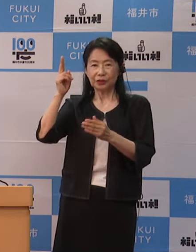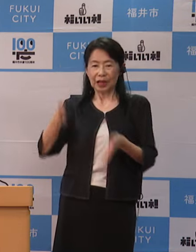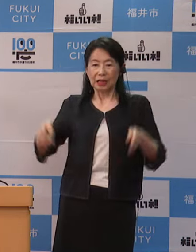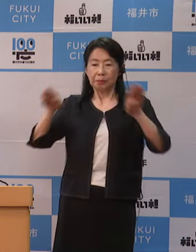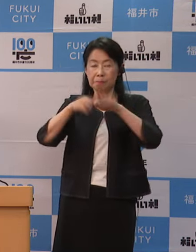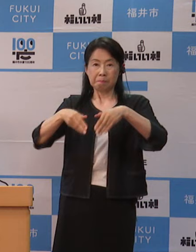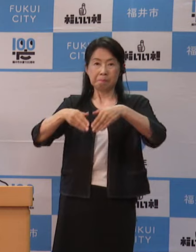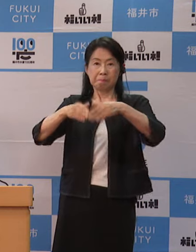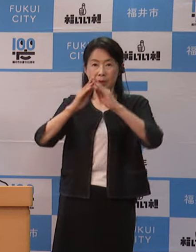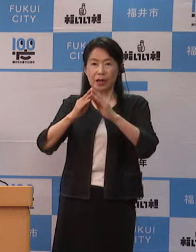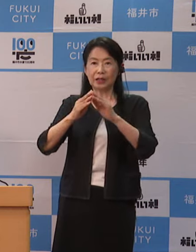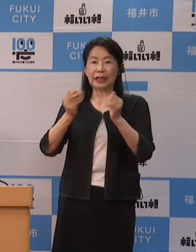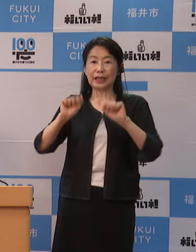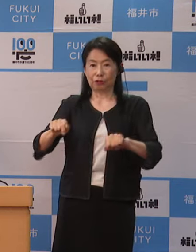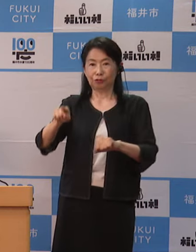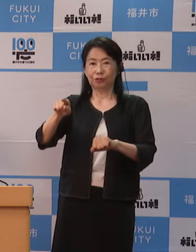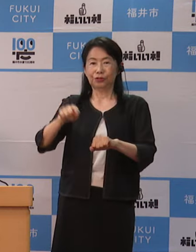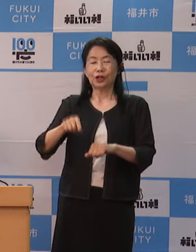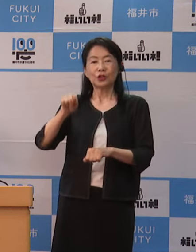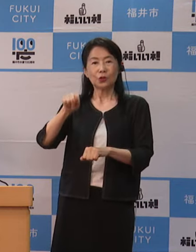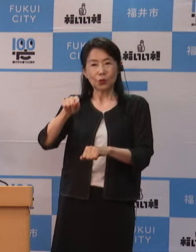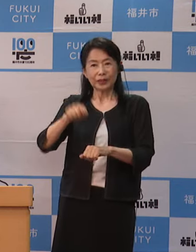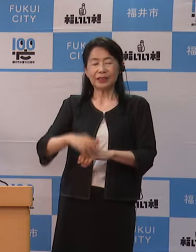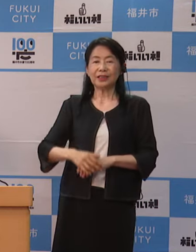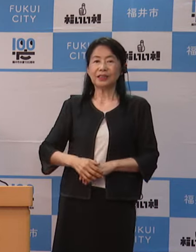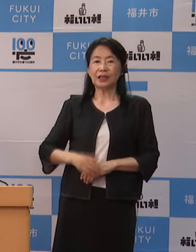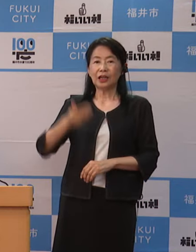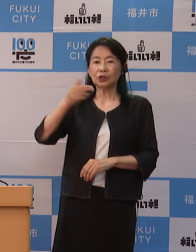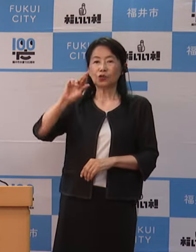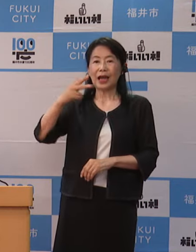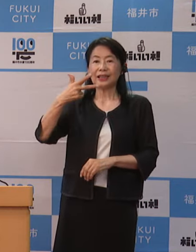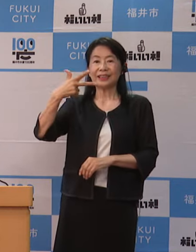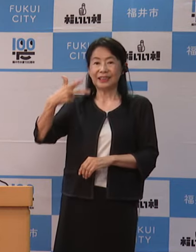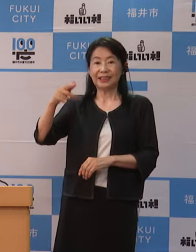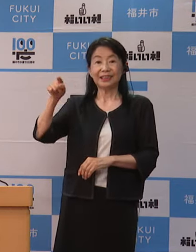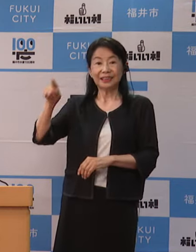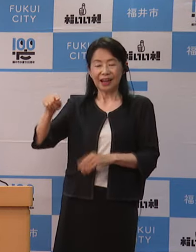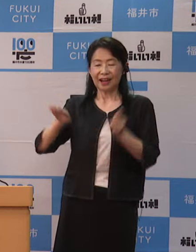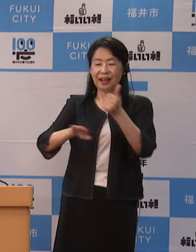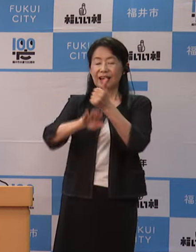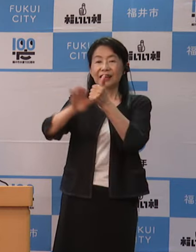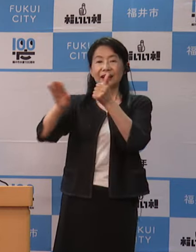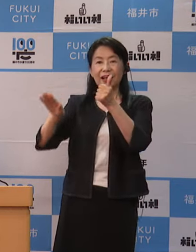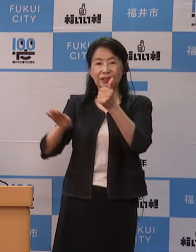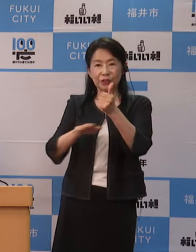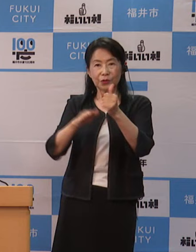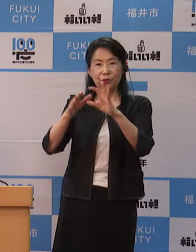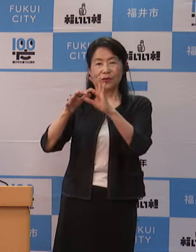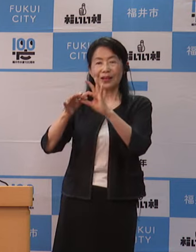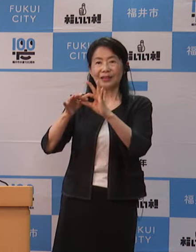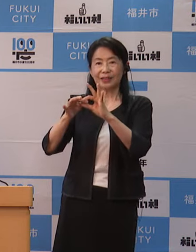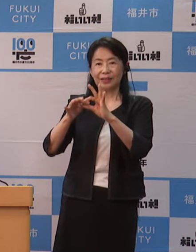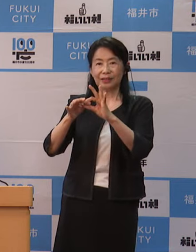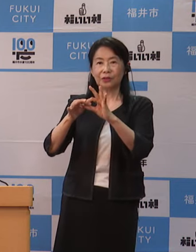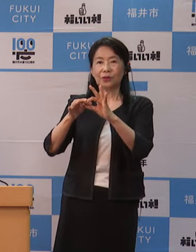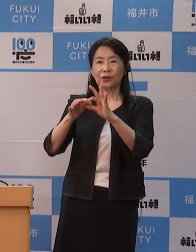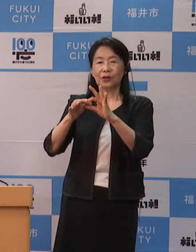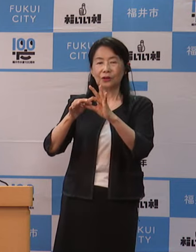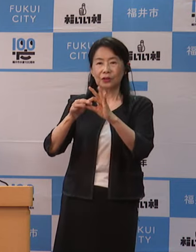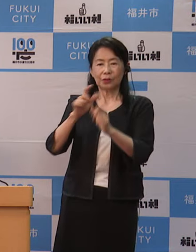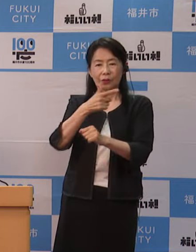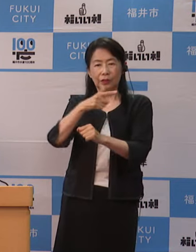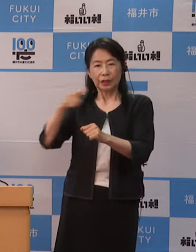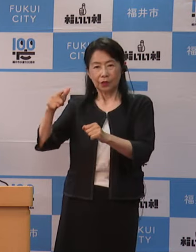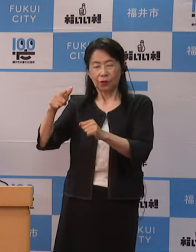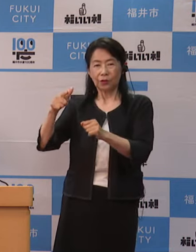出展される。そこにですね、実はクラン氏から先ほどの環境ものことのそのあれもですね、